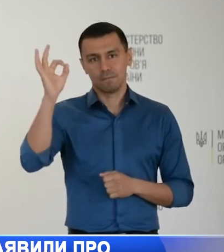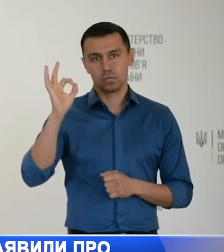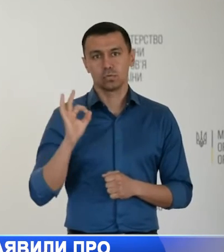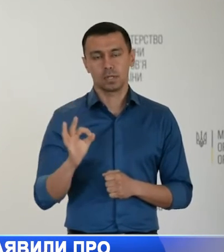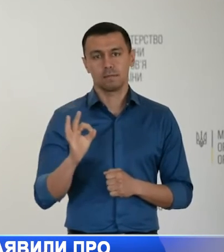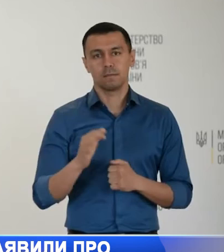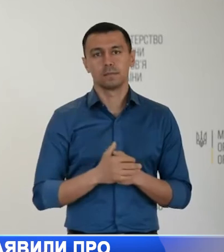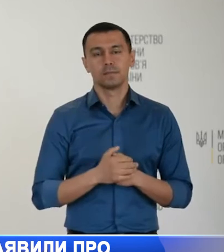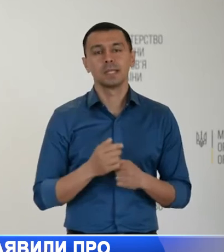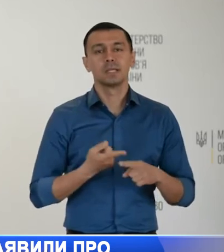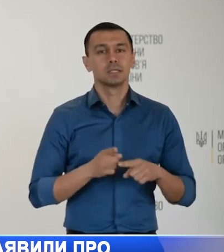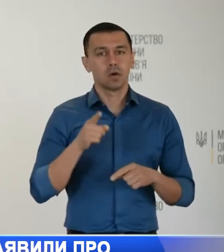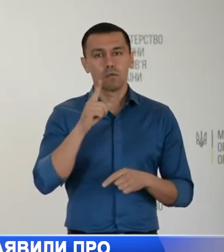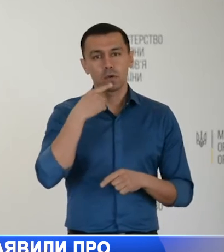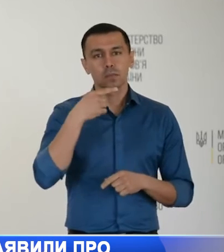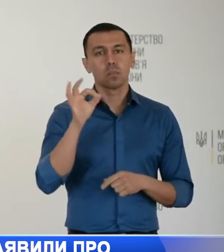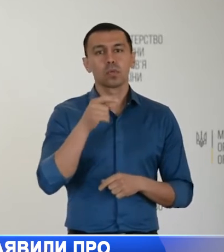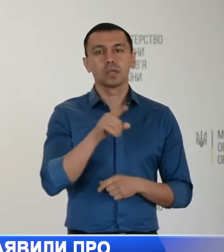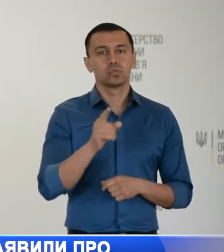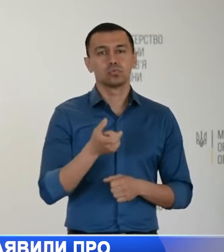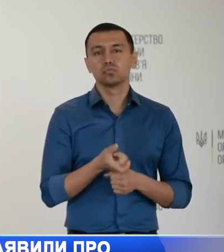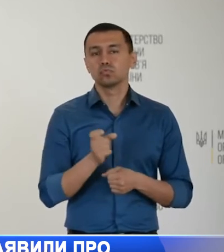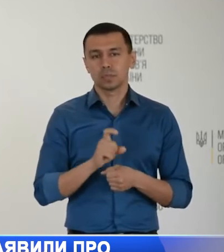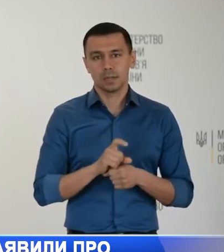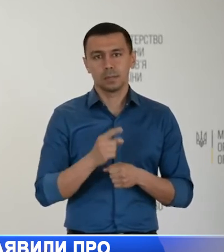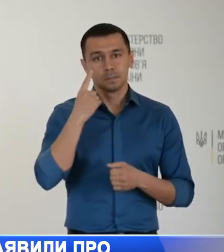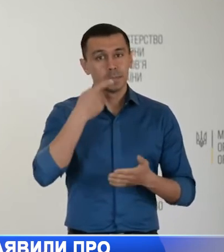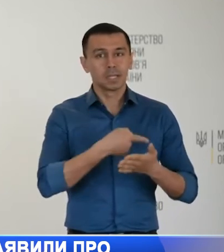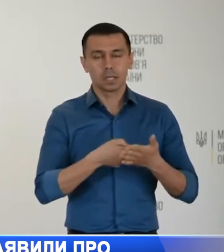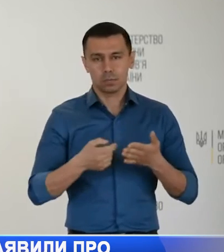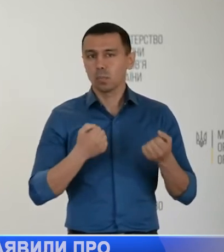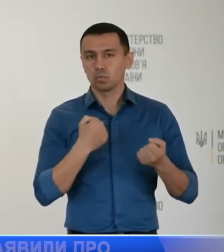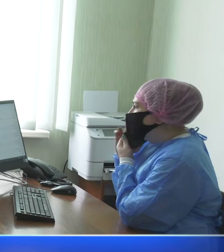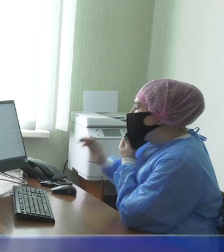69,5%. Це говорить про те, що достатньо, підкреслю,